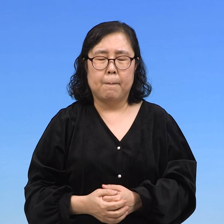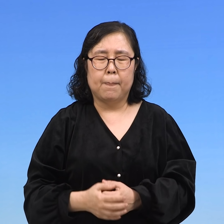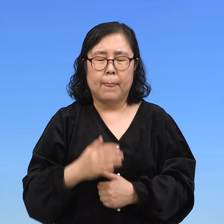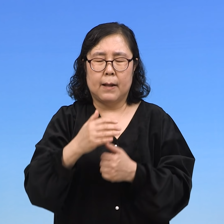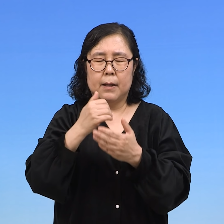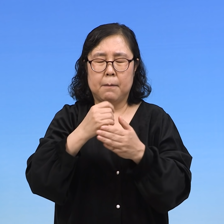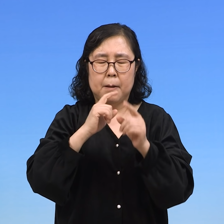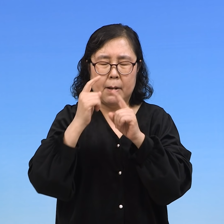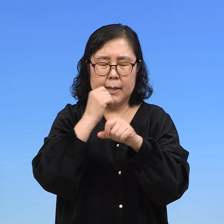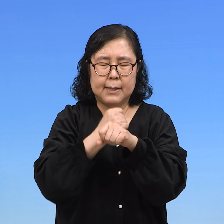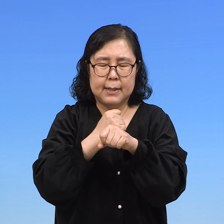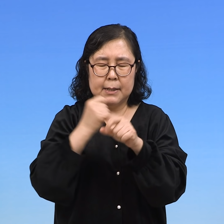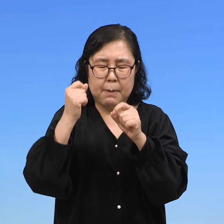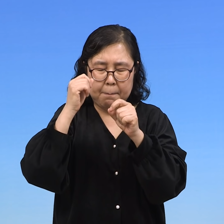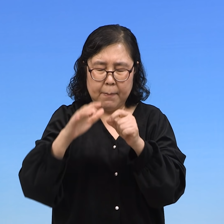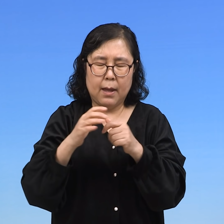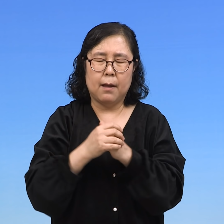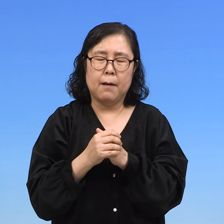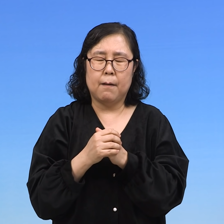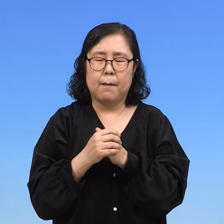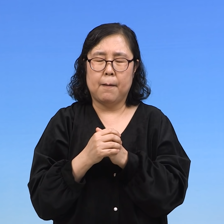하나님이 말씀 앞에